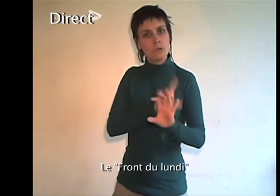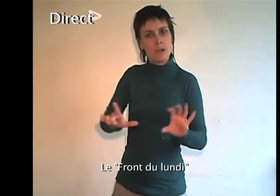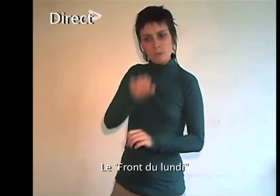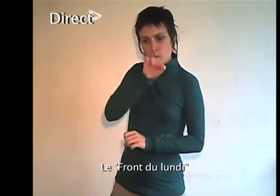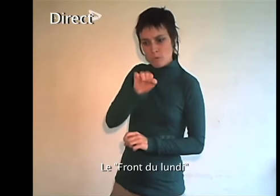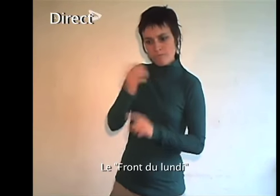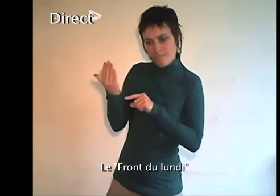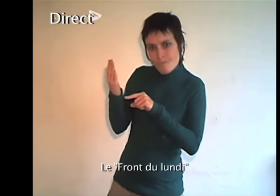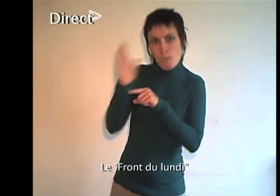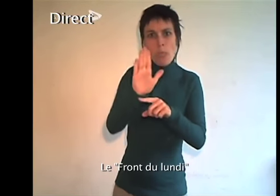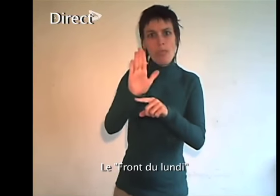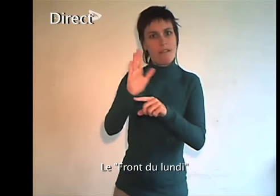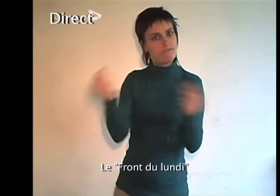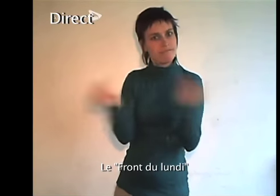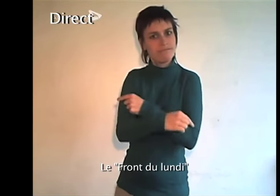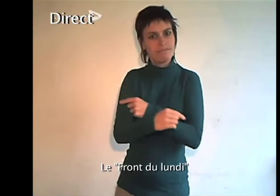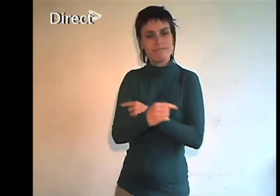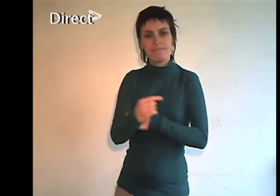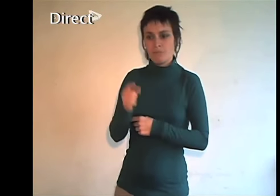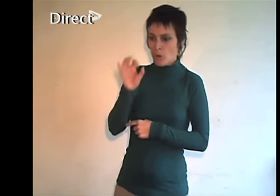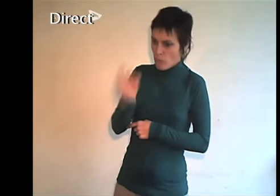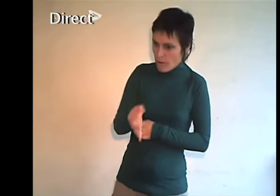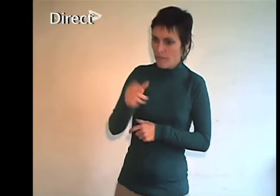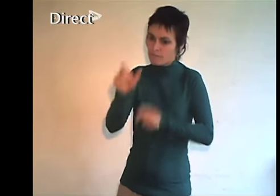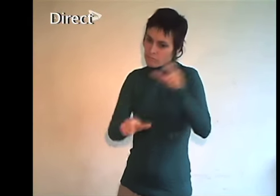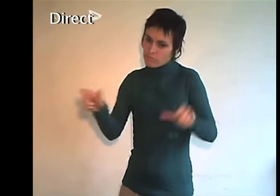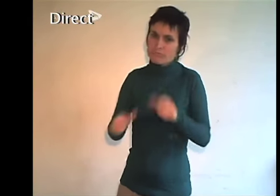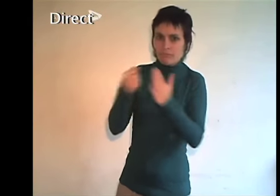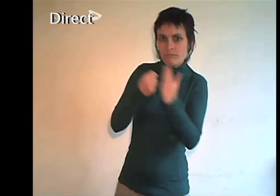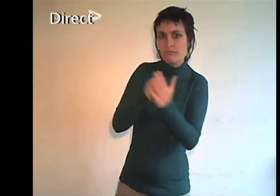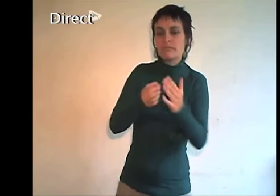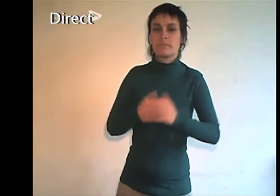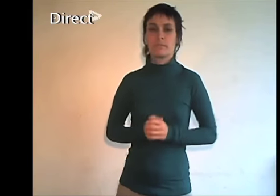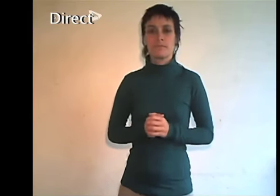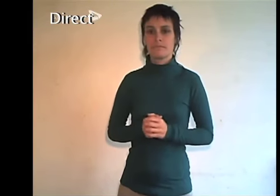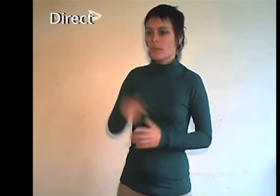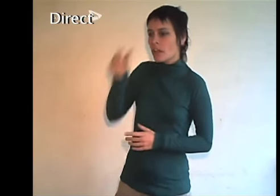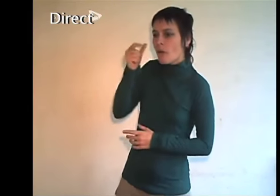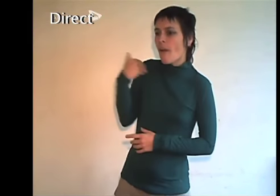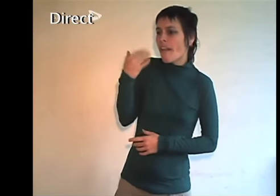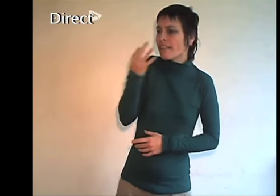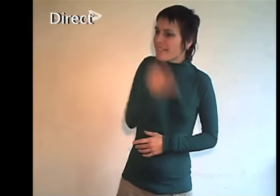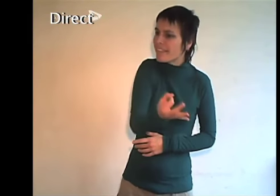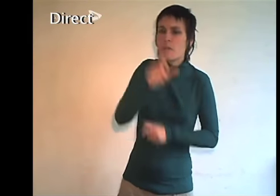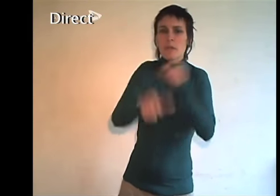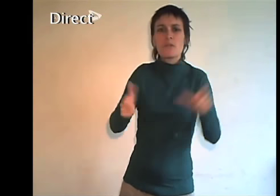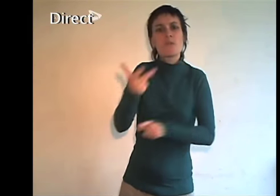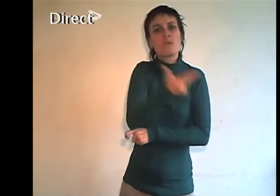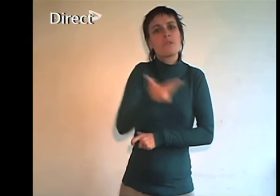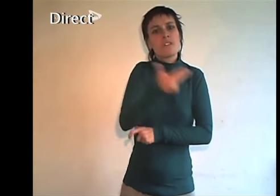discours. Et il y a aussi des sourds organisés, donc Nico tu l'as dit, des sourds qui se battent pour la culture sourde, pour l'identité